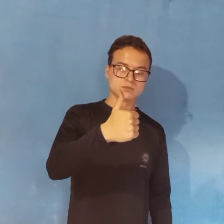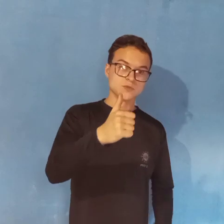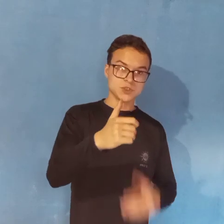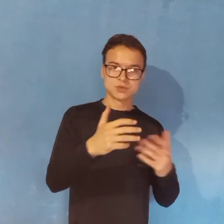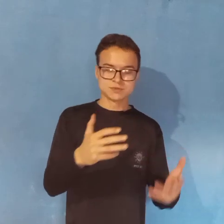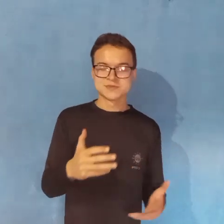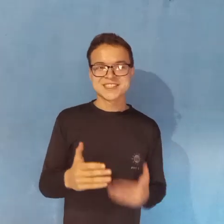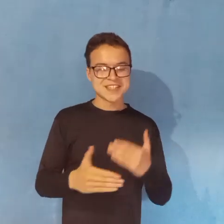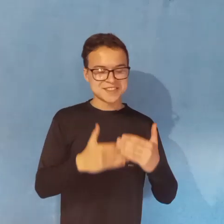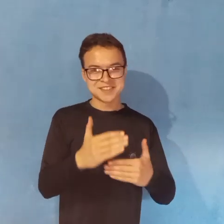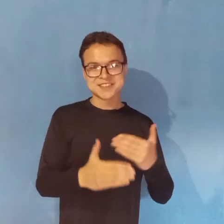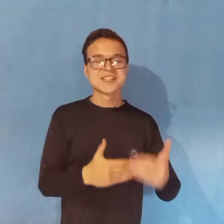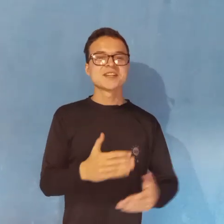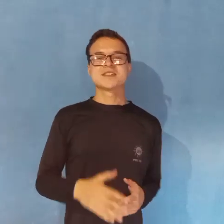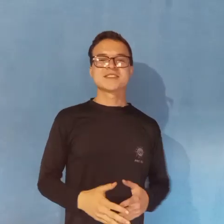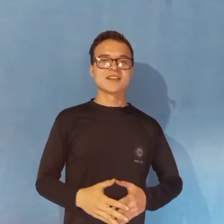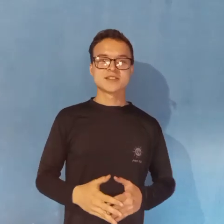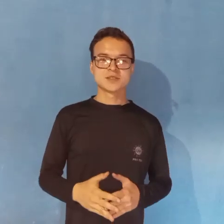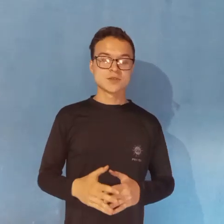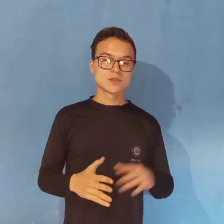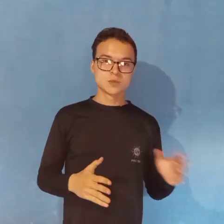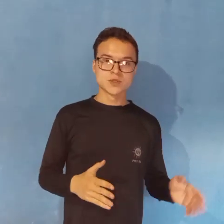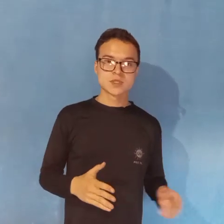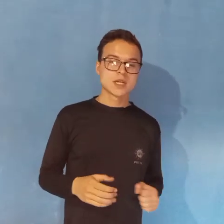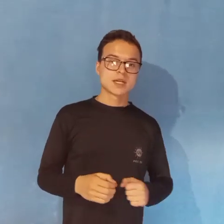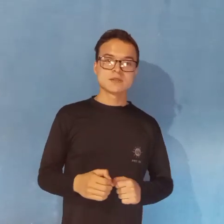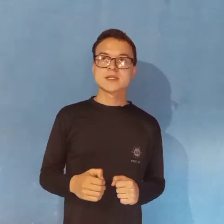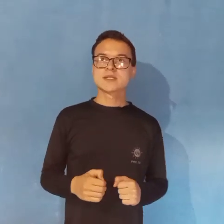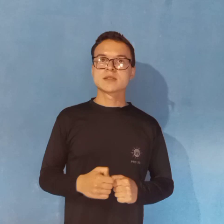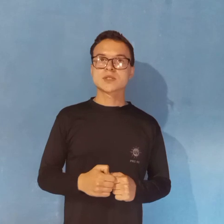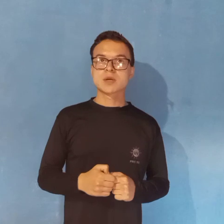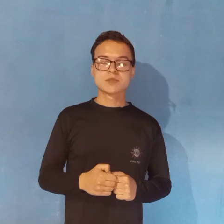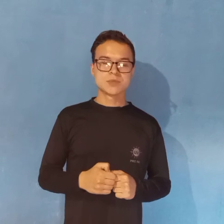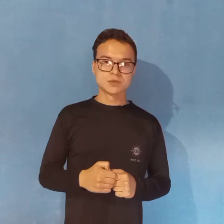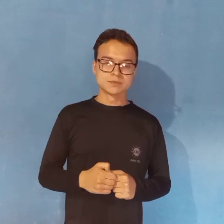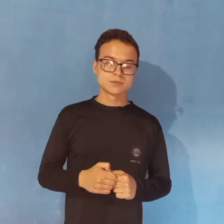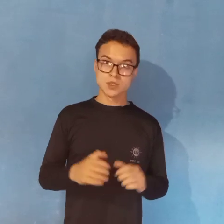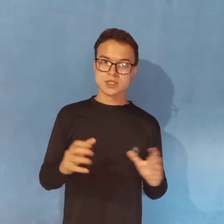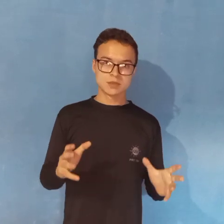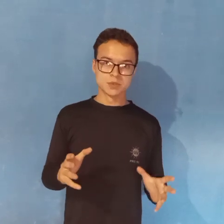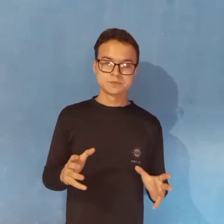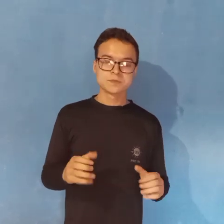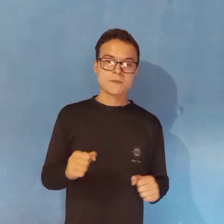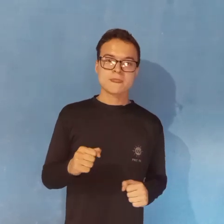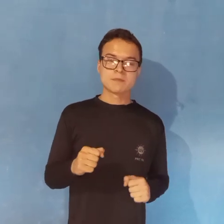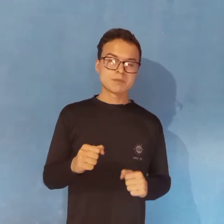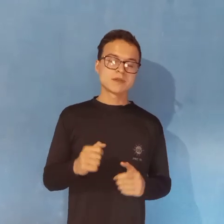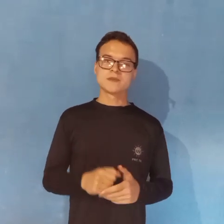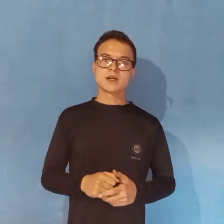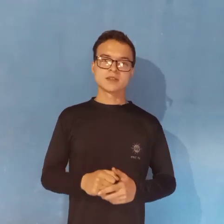1, 21 e assim segue-se todos os números. Quero fazer o sinal de 1000, por exemplo. Para abreviar,